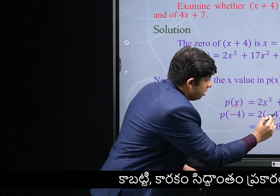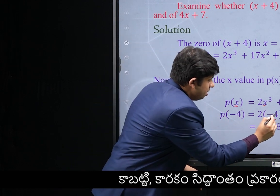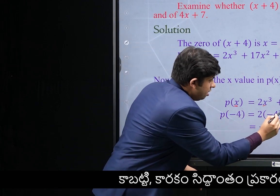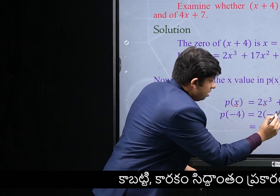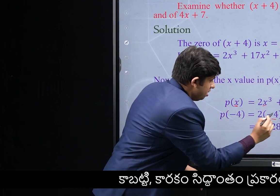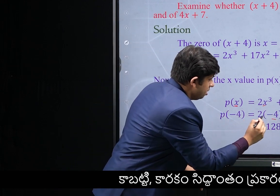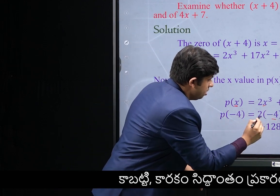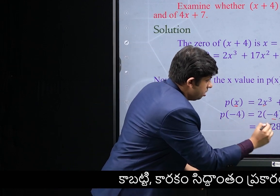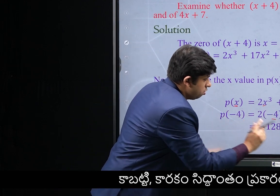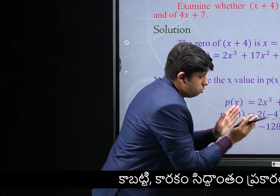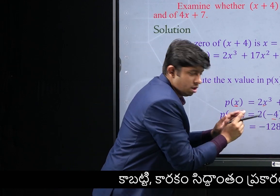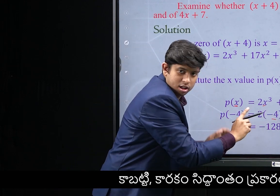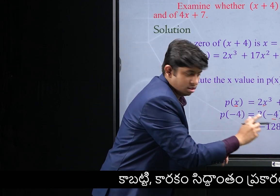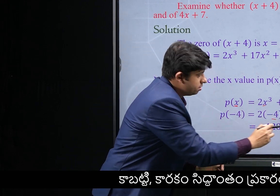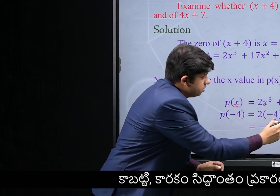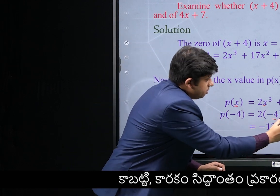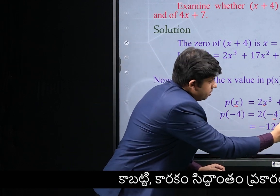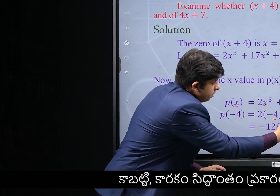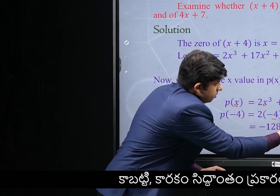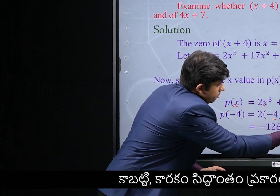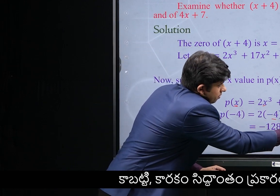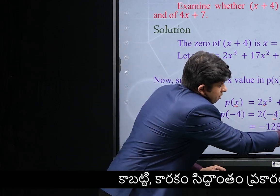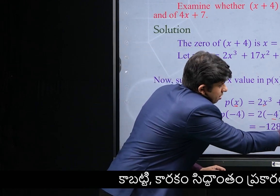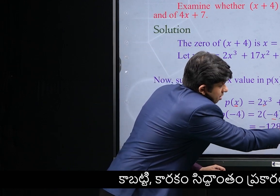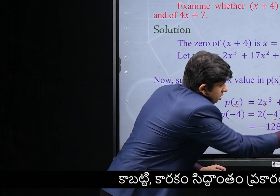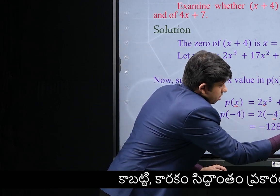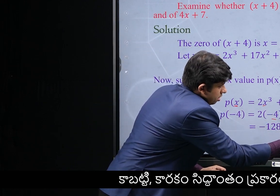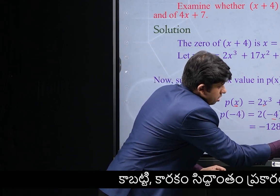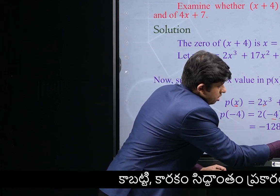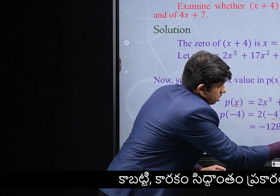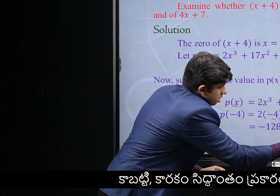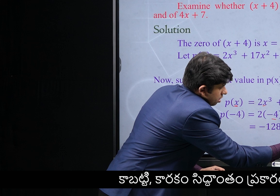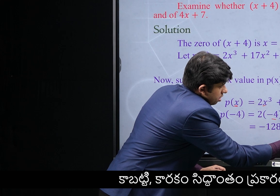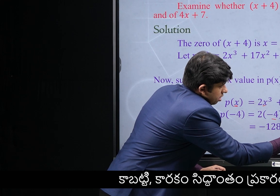కాబట్టి కారకం సిద్ధాంతం ప్రకారం x ప్లస్ 4 కారకం